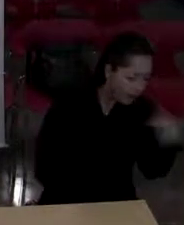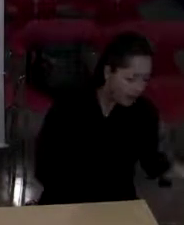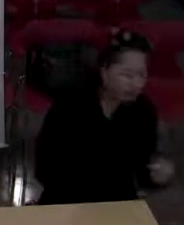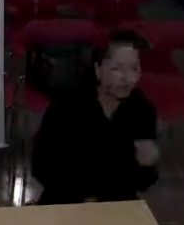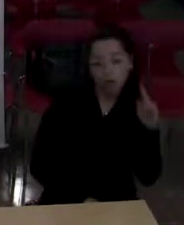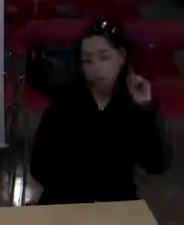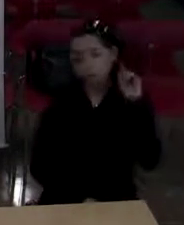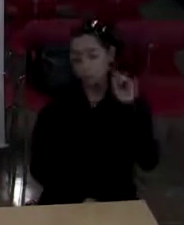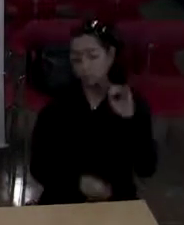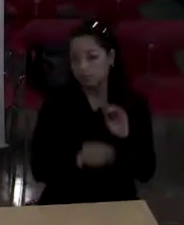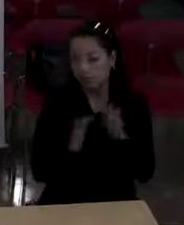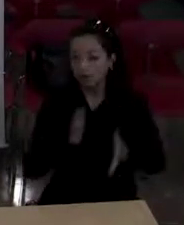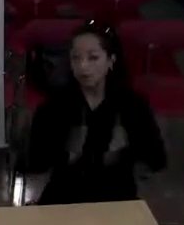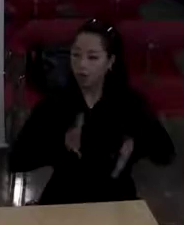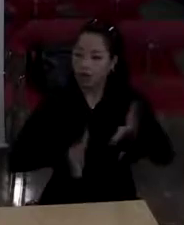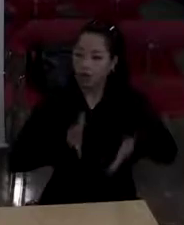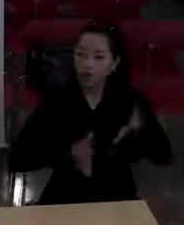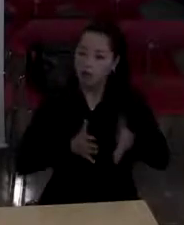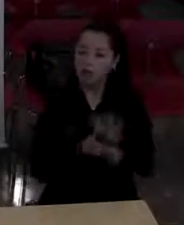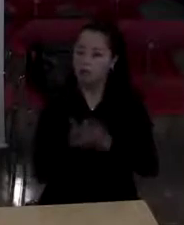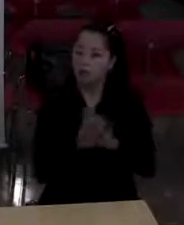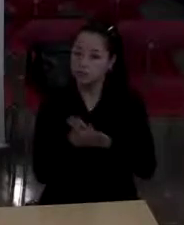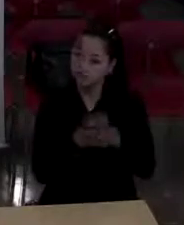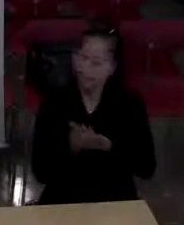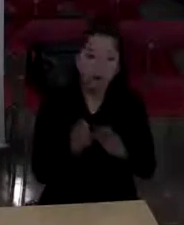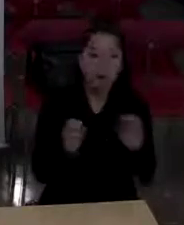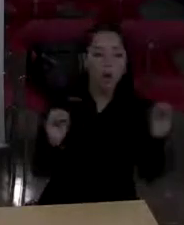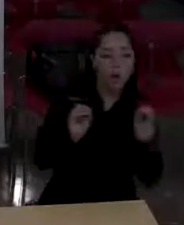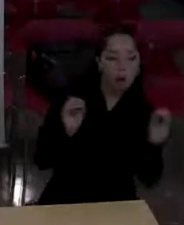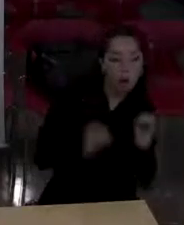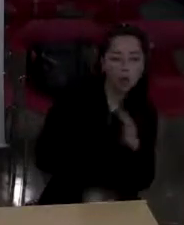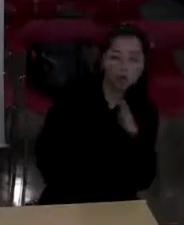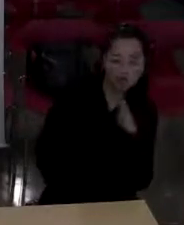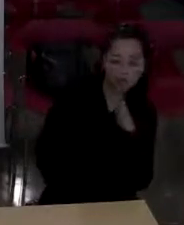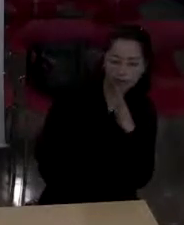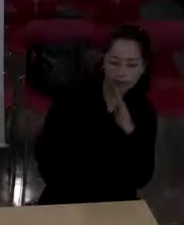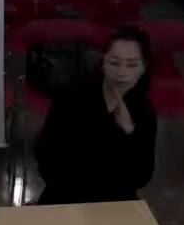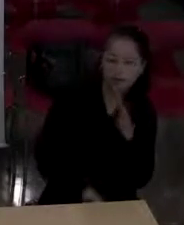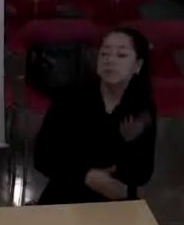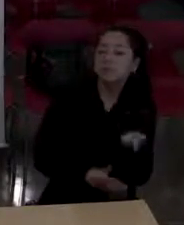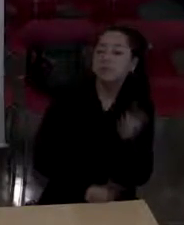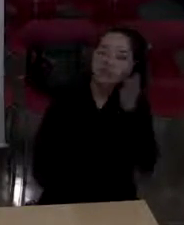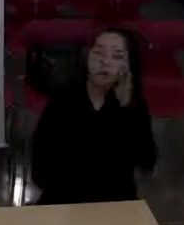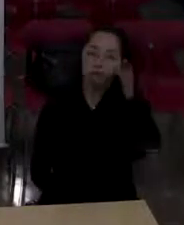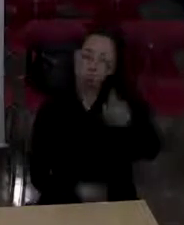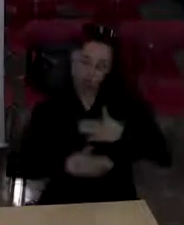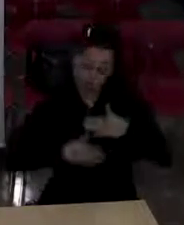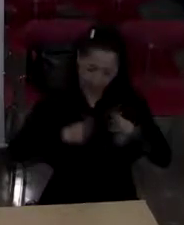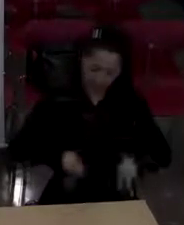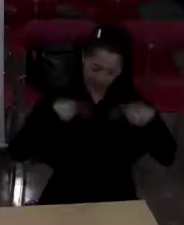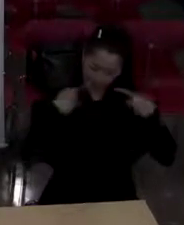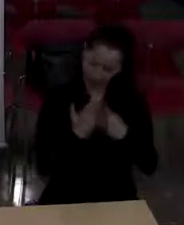es importante, en la medida que realicemos una detección y un diagnóstico de una pérdida auditiva a temprana